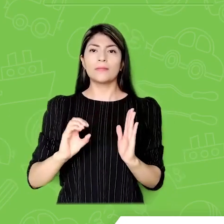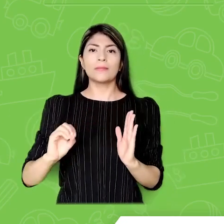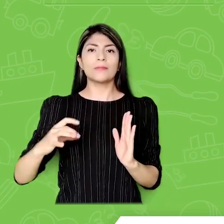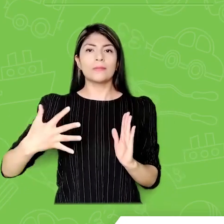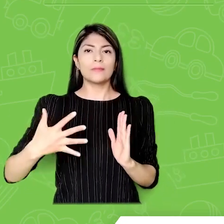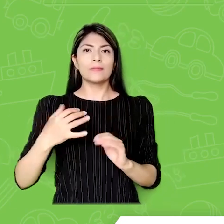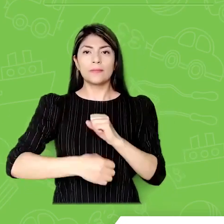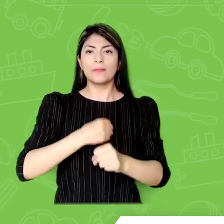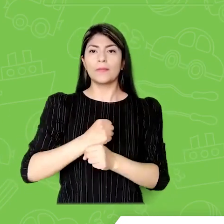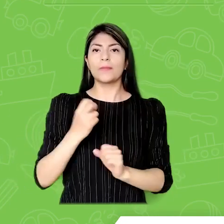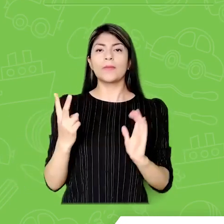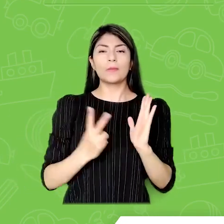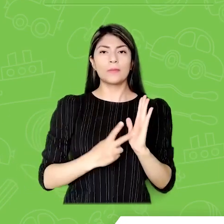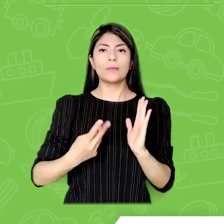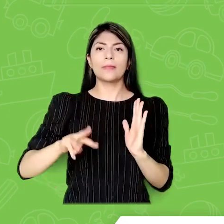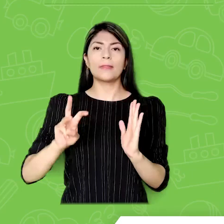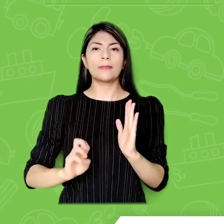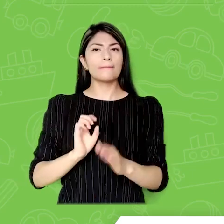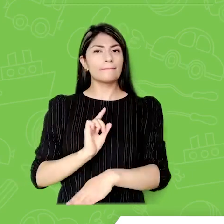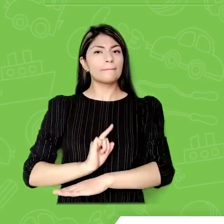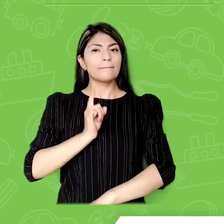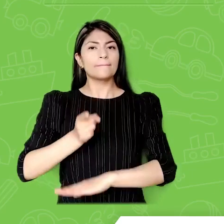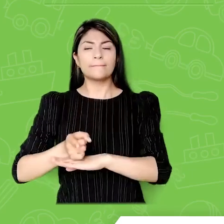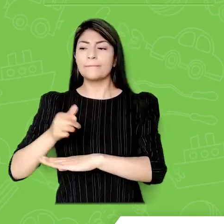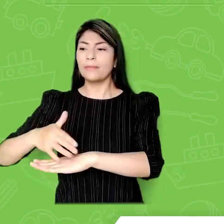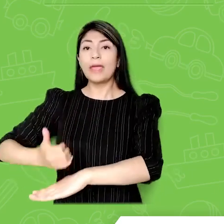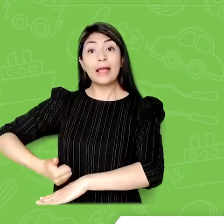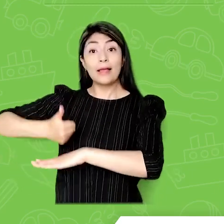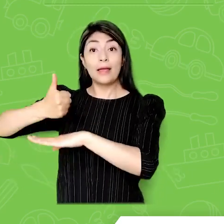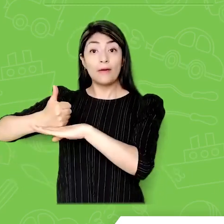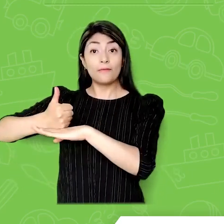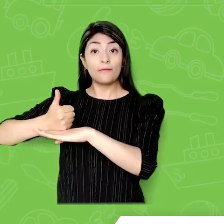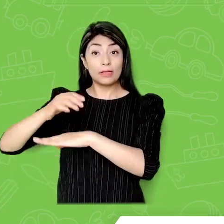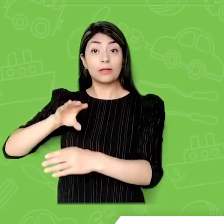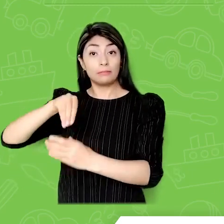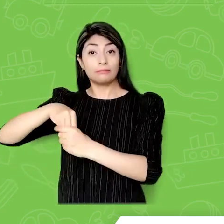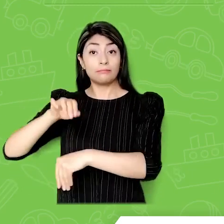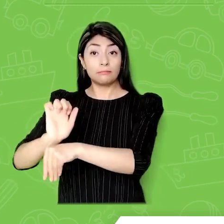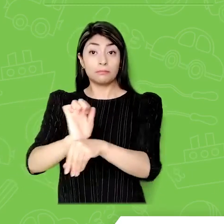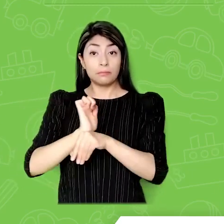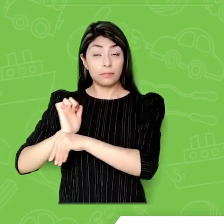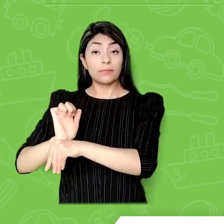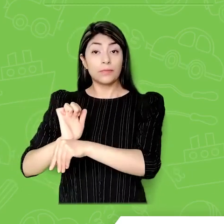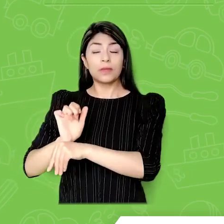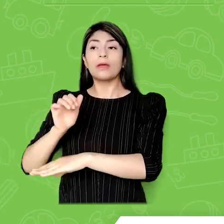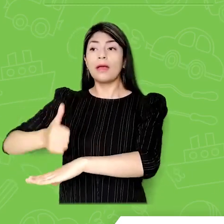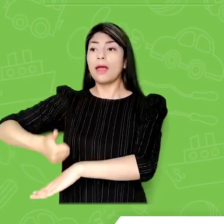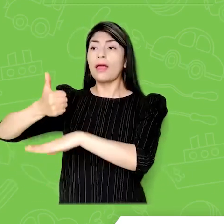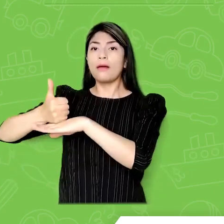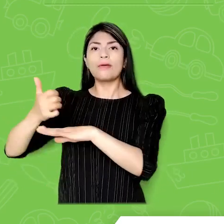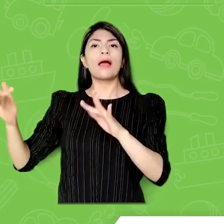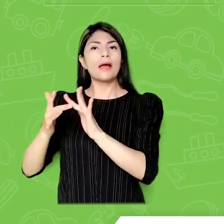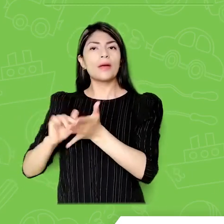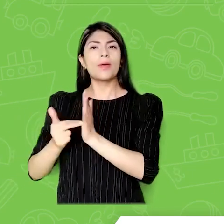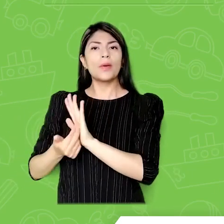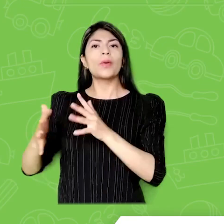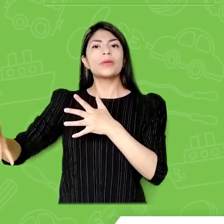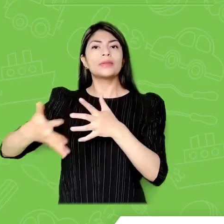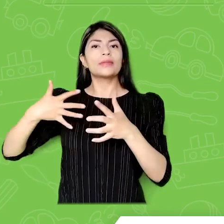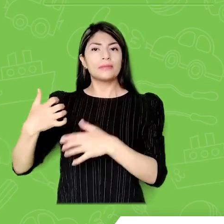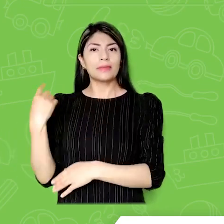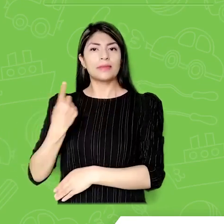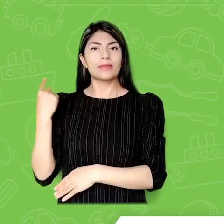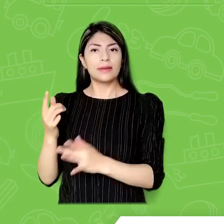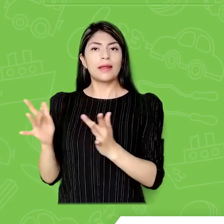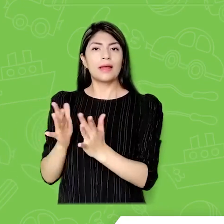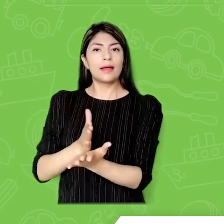de 2018, impone a los jefes de personal o a quienes hagan sus veces en las entidades pertenecientes a los sistemas general